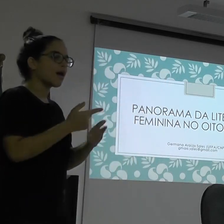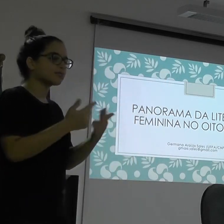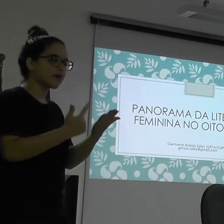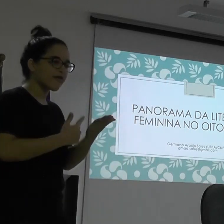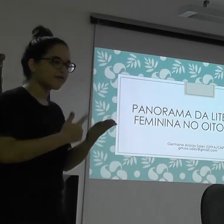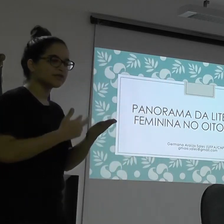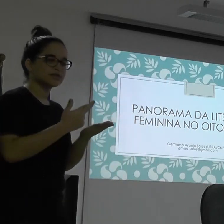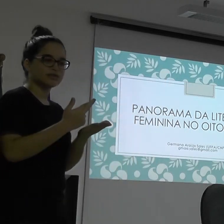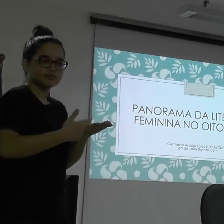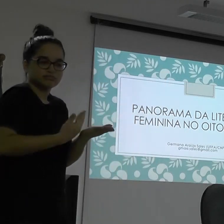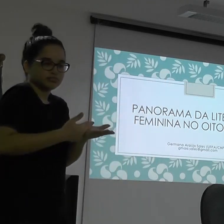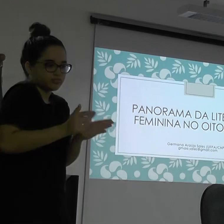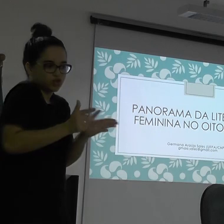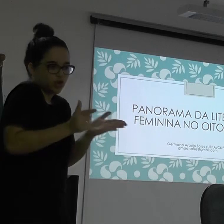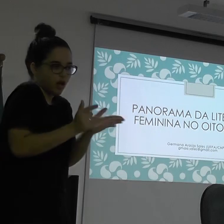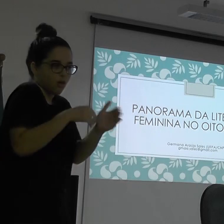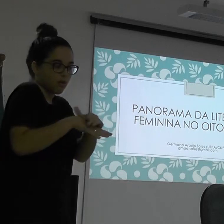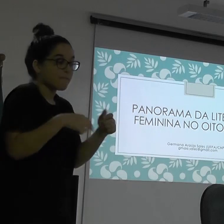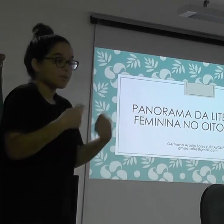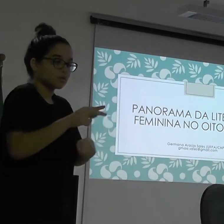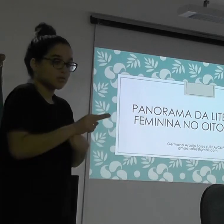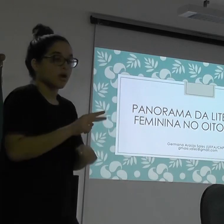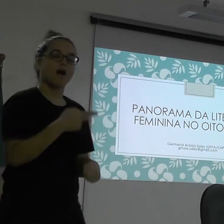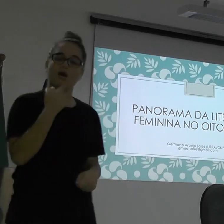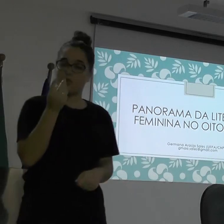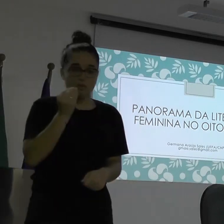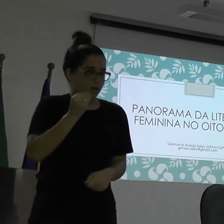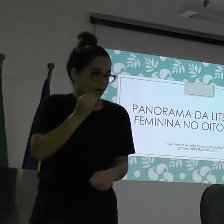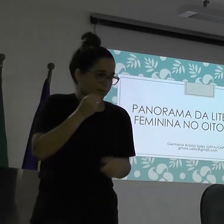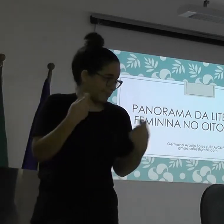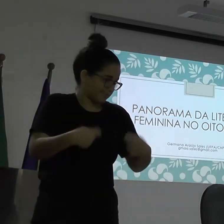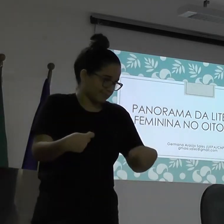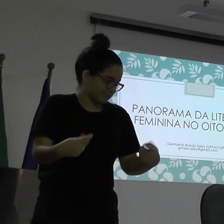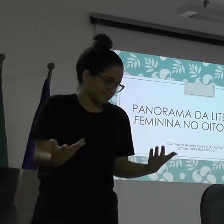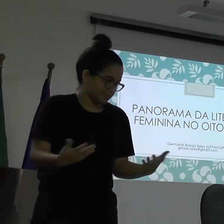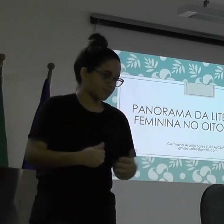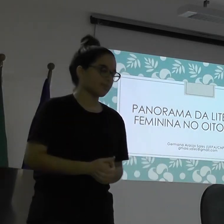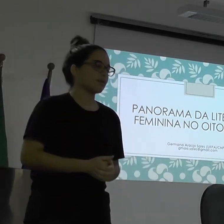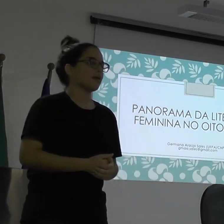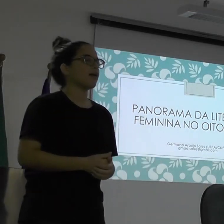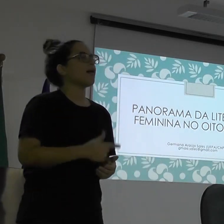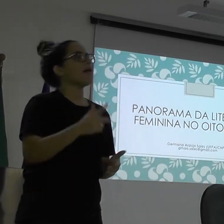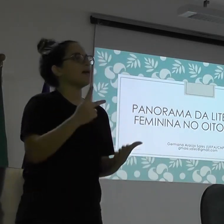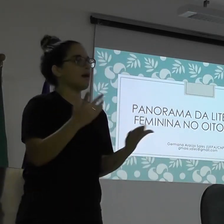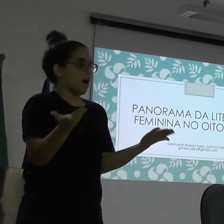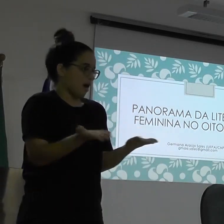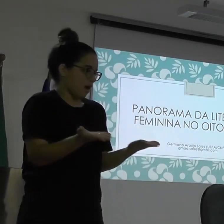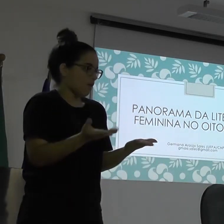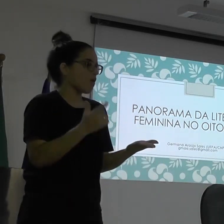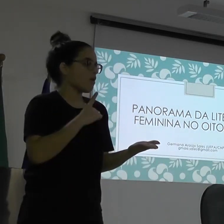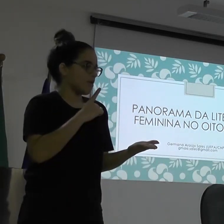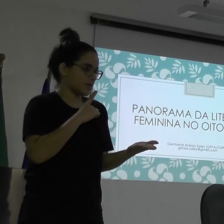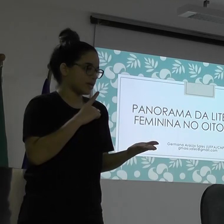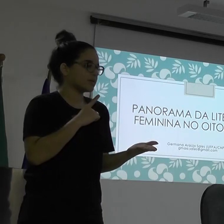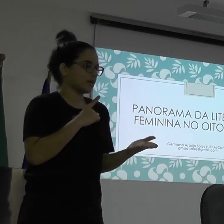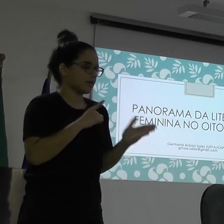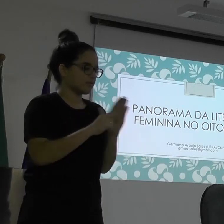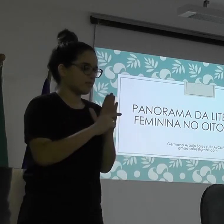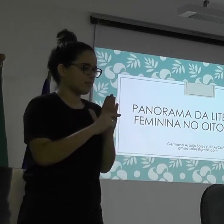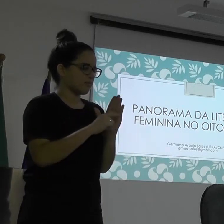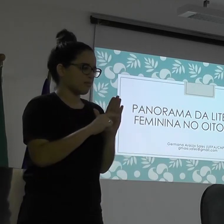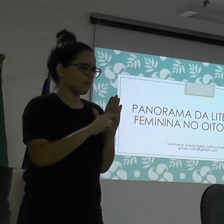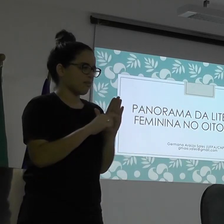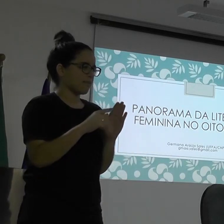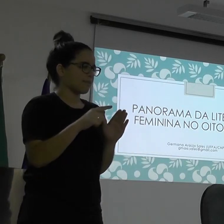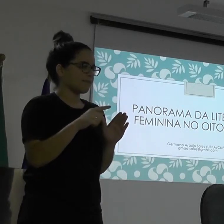agora parece que o deputado Edmilson Rodrigues cedeu uma emenda parlamentar para recuperar o Grêmio, mas eu também